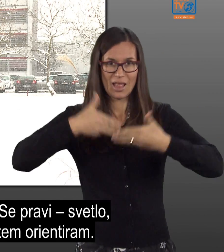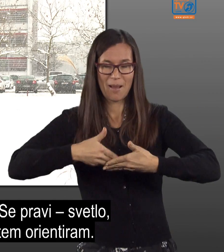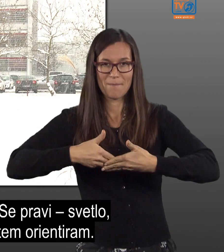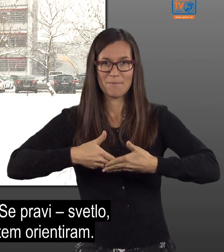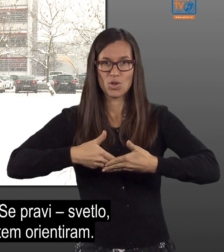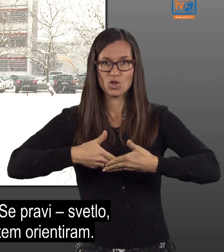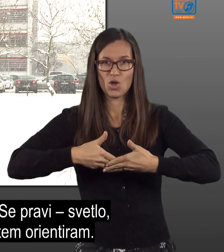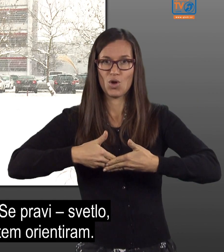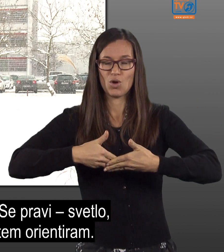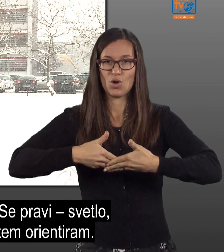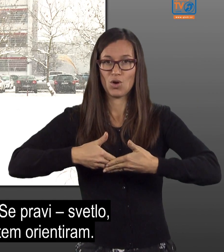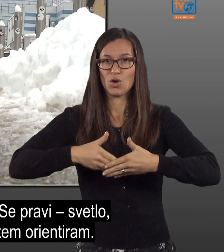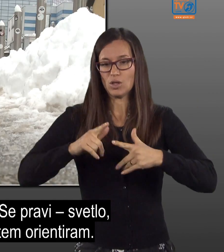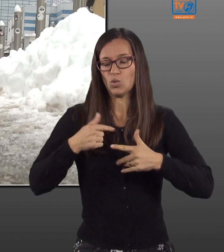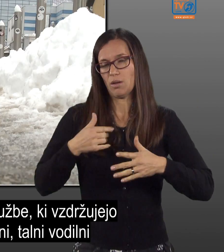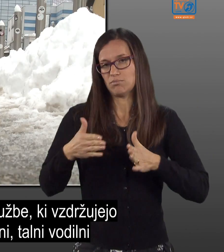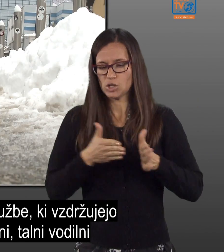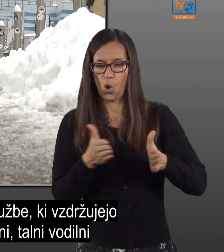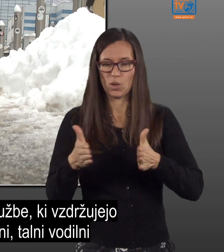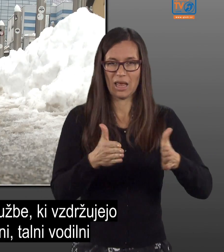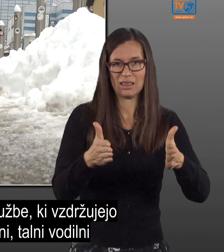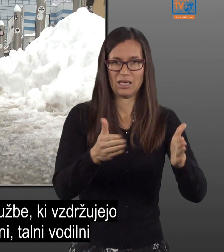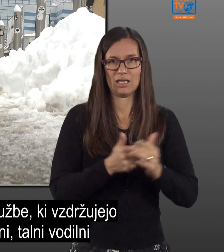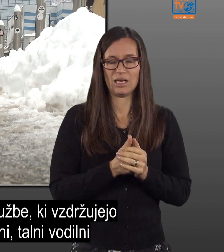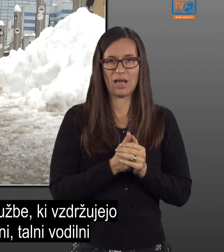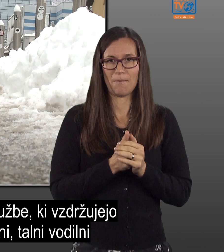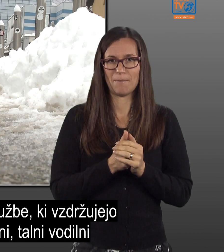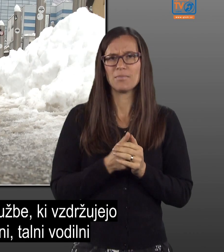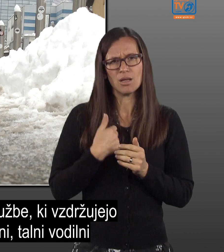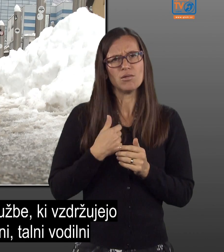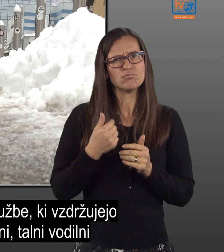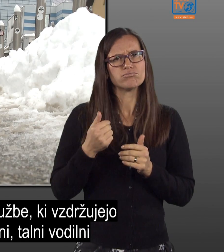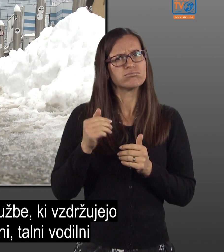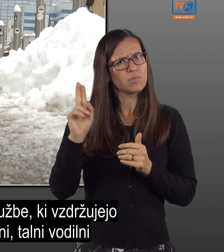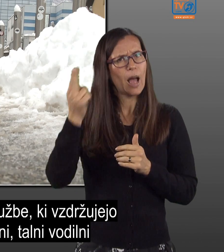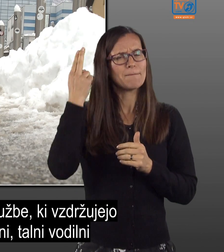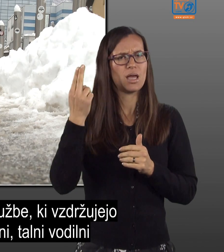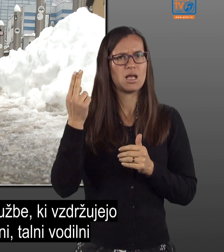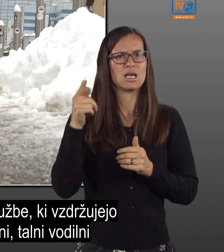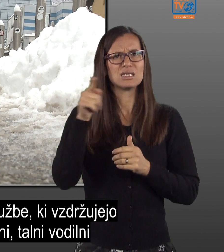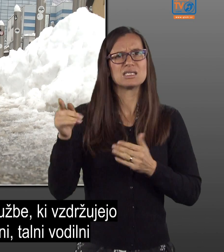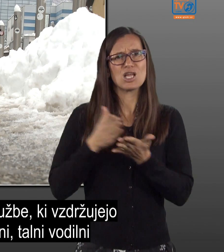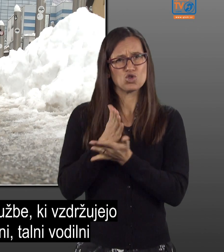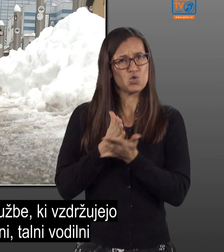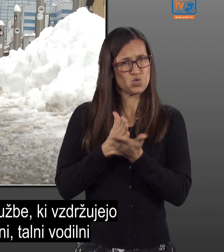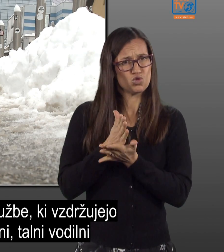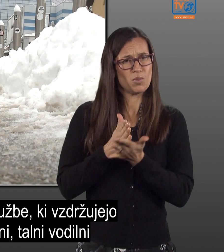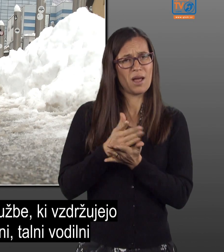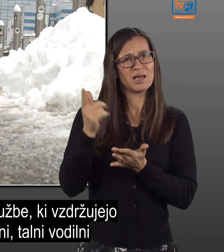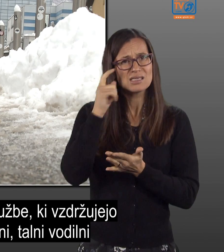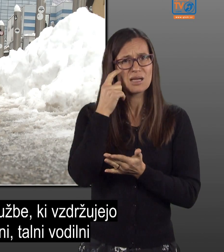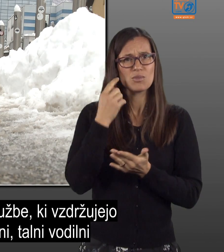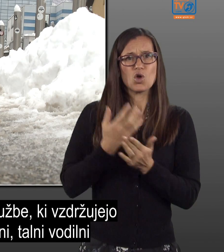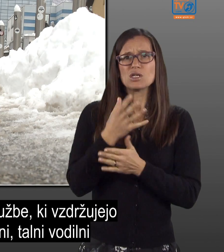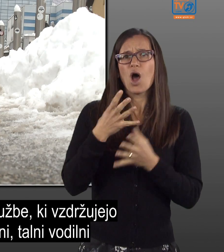potem orientiram. Tako da je en apel tukaj na te službe, ne, ki dejansko